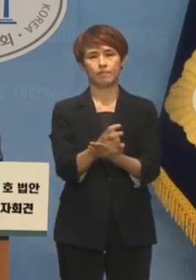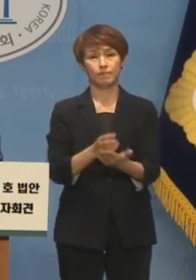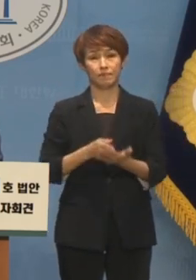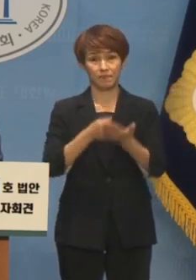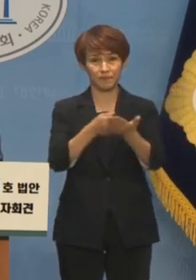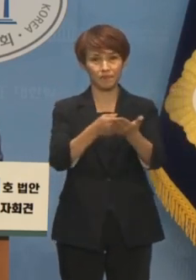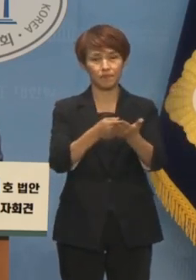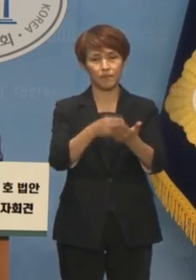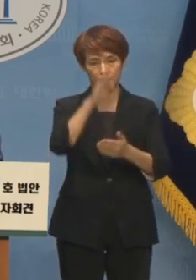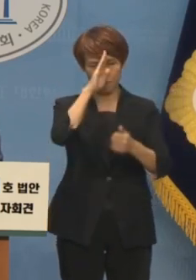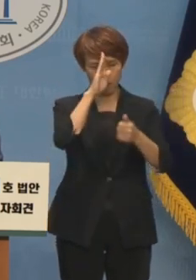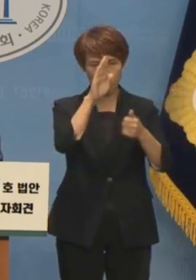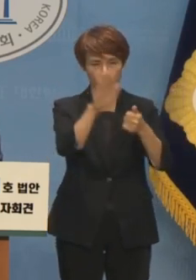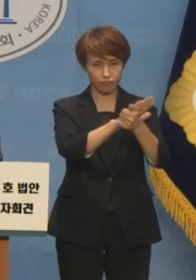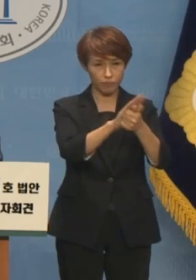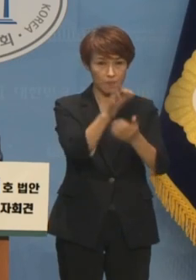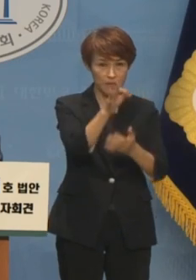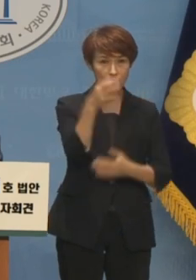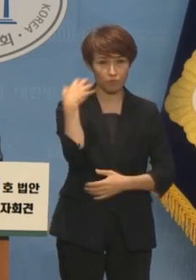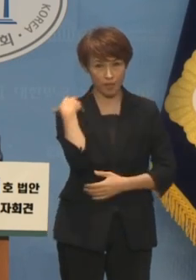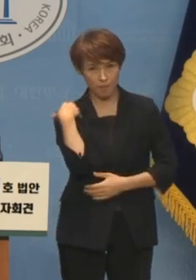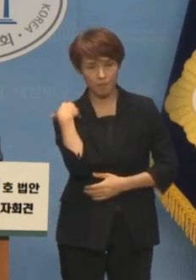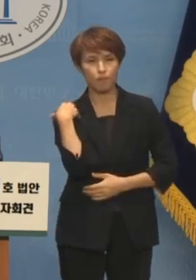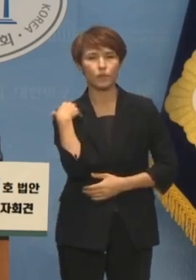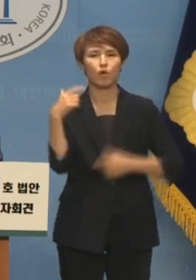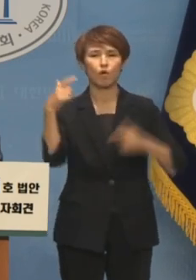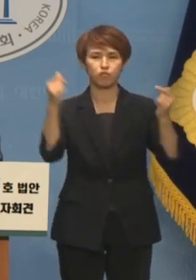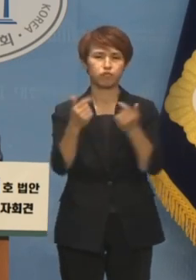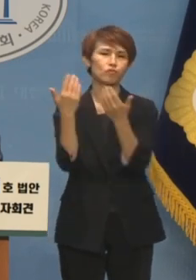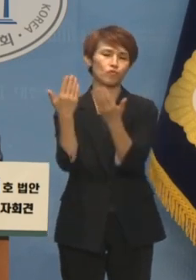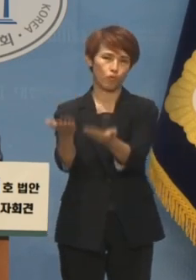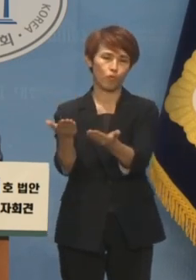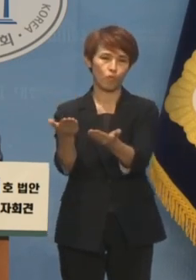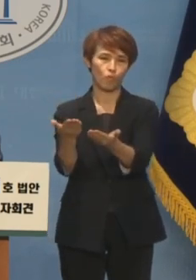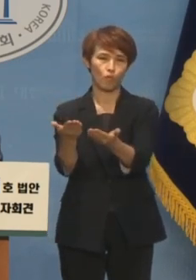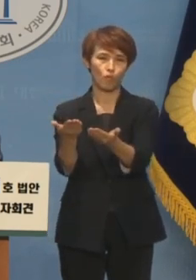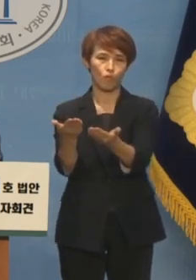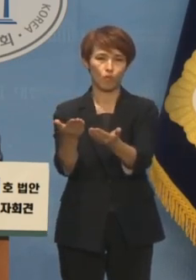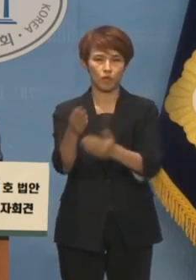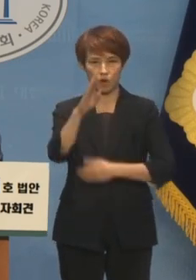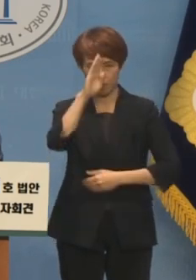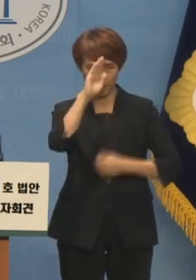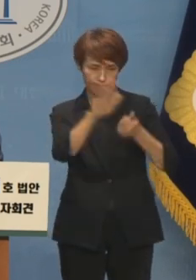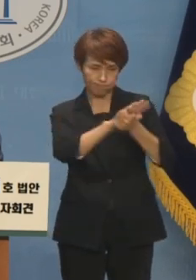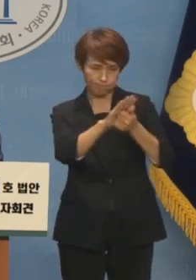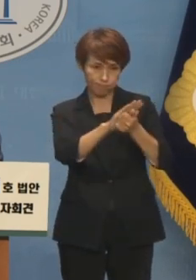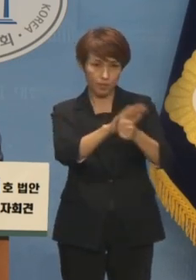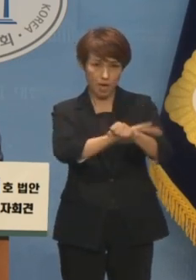국민의 간병비 부담을 덜어드리고 간병 서비스의 질 향상을 위한